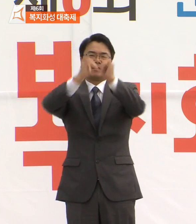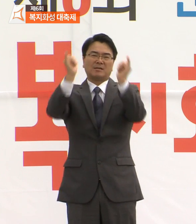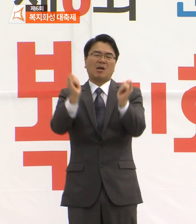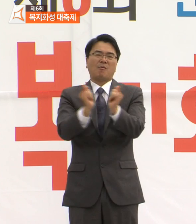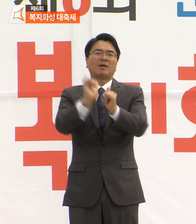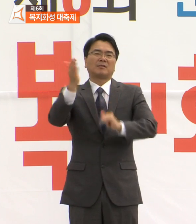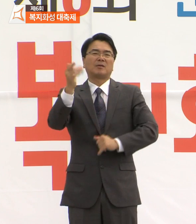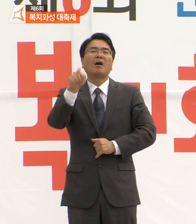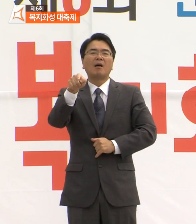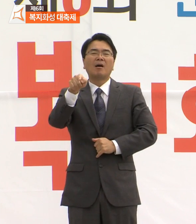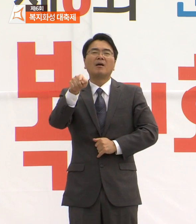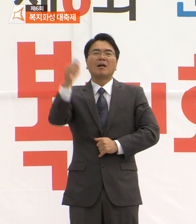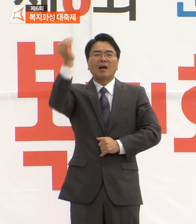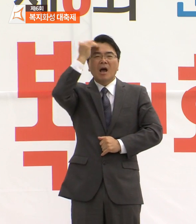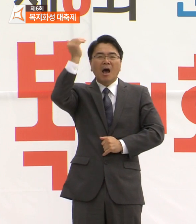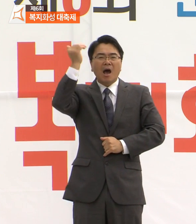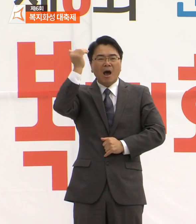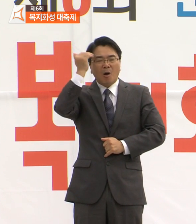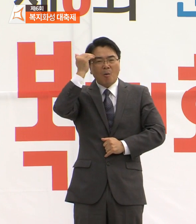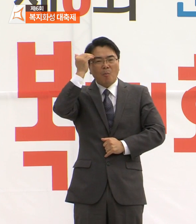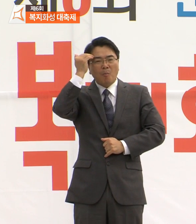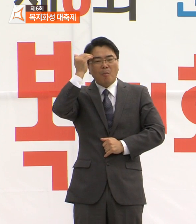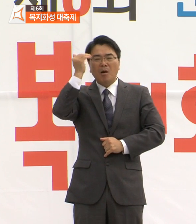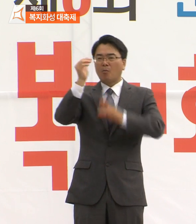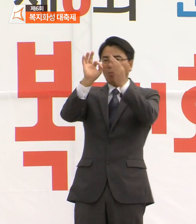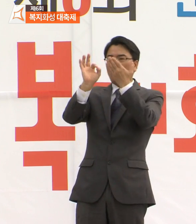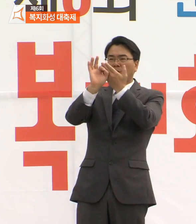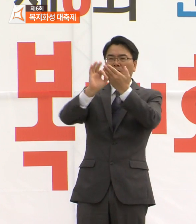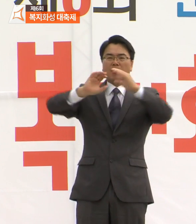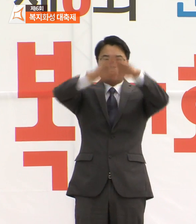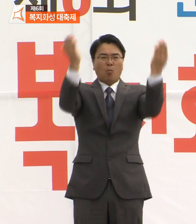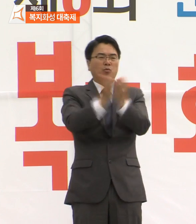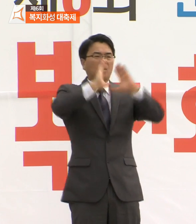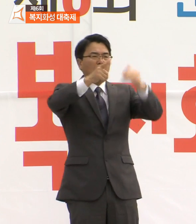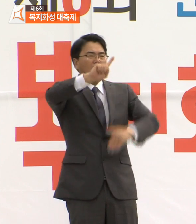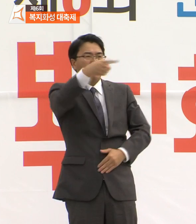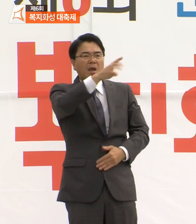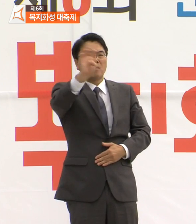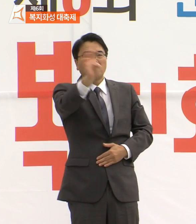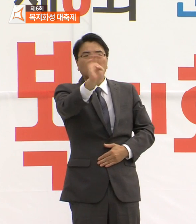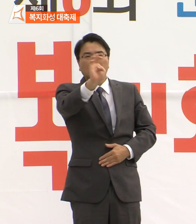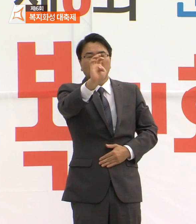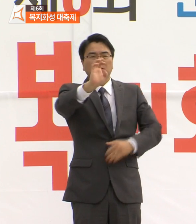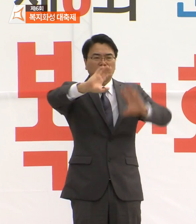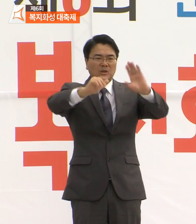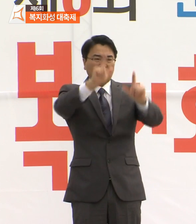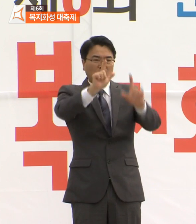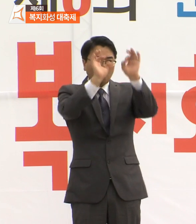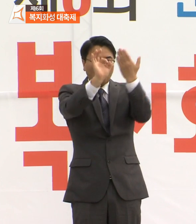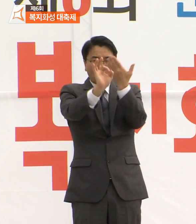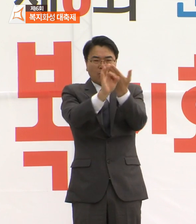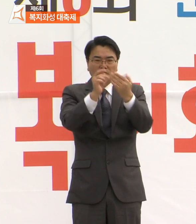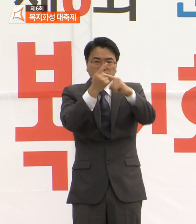대한민국이 전 세계에서 한 140개국을 국가 정도를 조사를 해보면 근데 80이 90이 사회적 갈등이 그